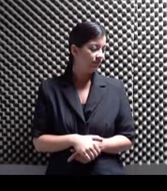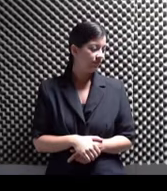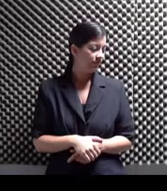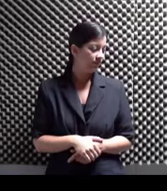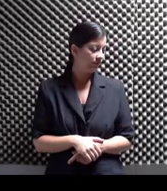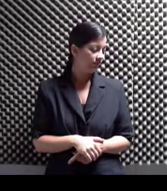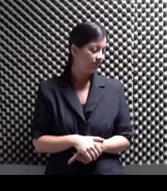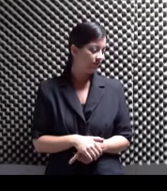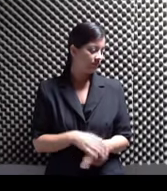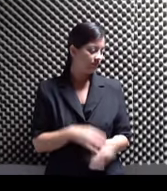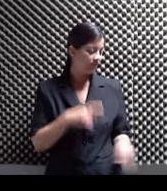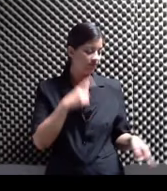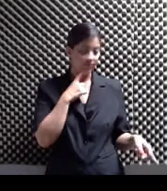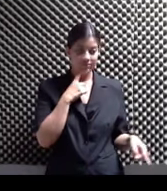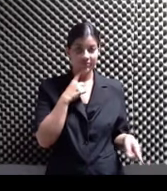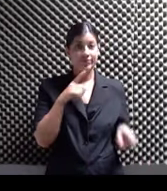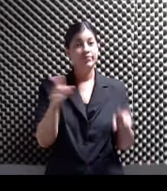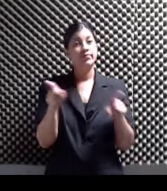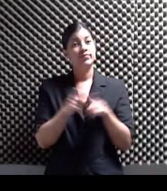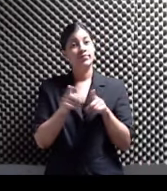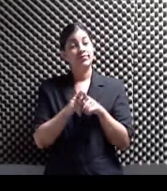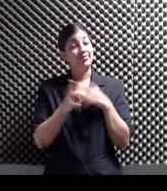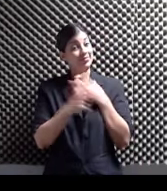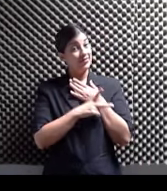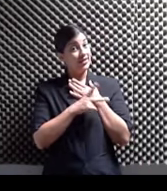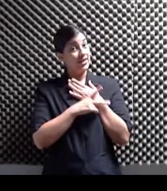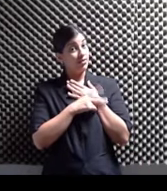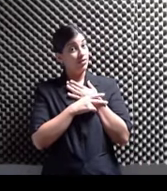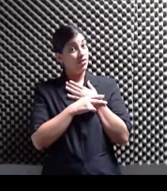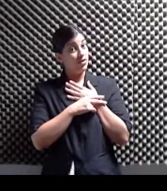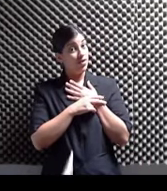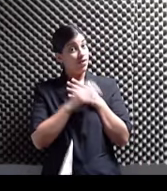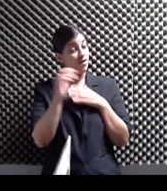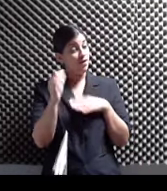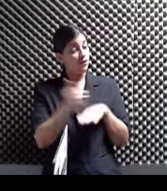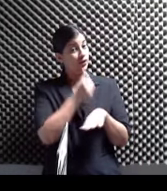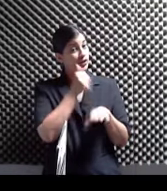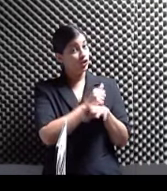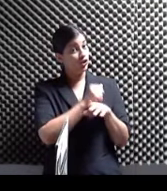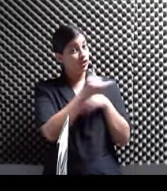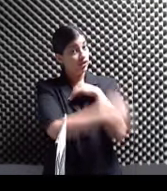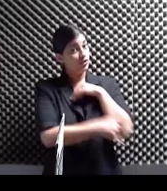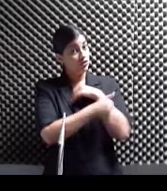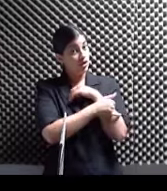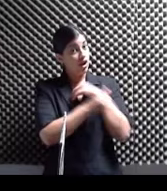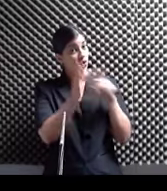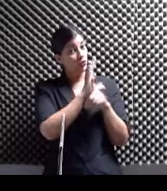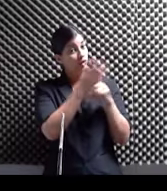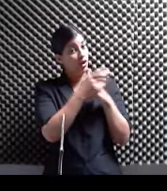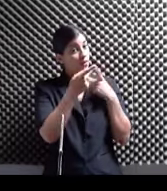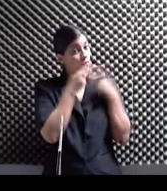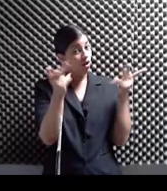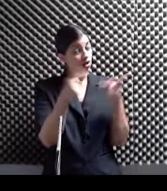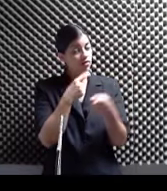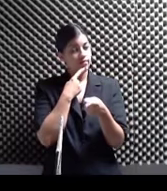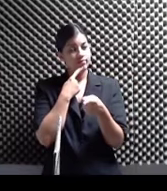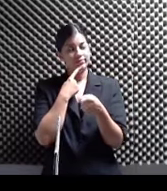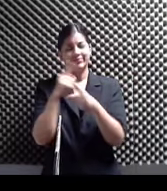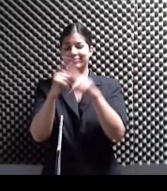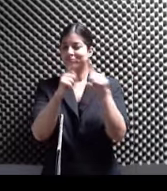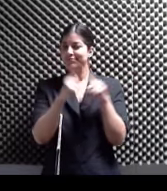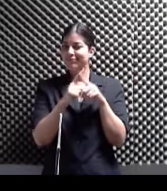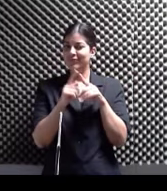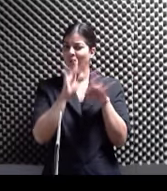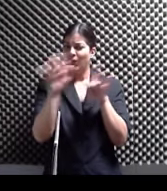Aquí traemos de los archivos de la Fundación Nacional para la Cultura Popular varias de las grabaciones que se editaron en Puerto